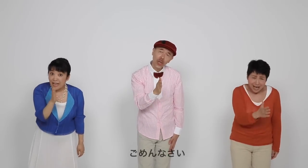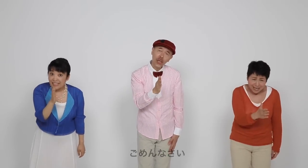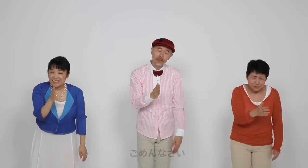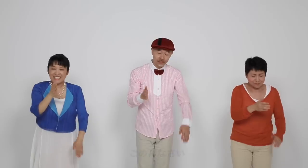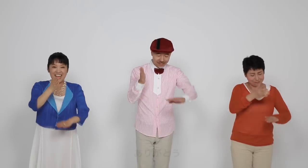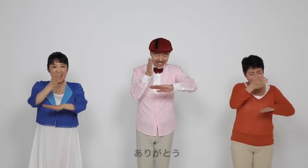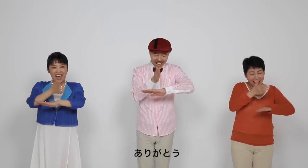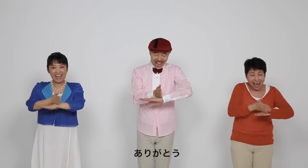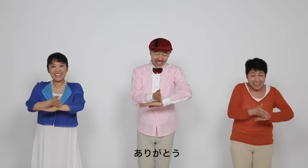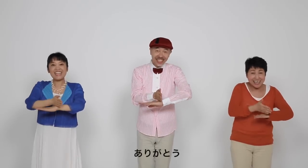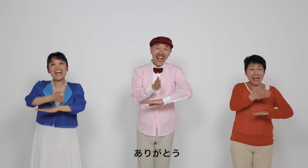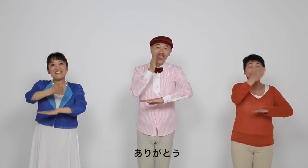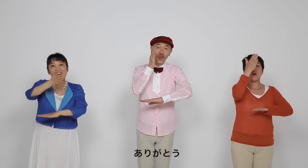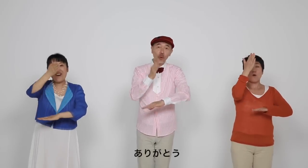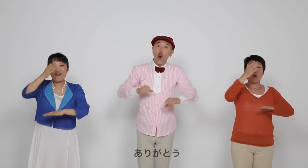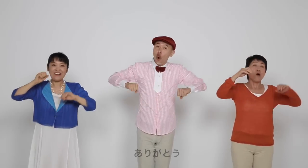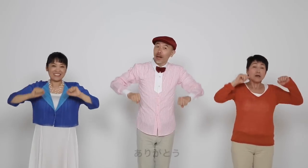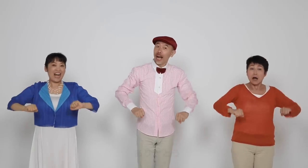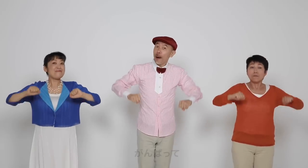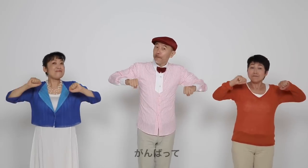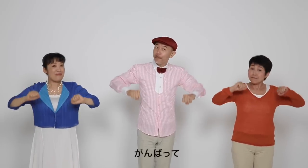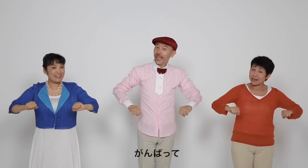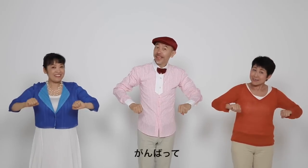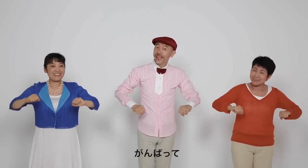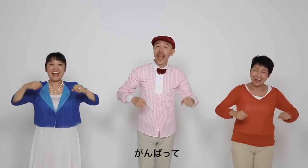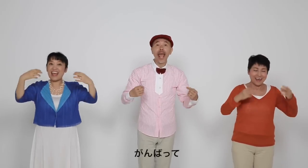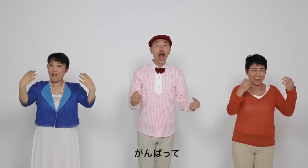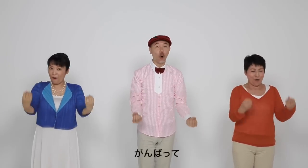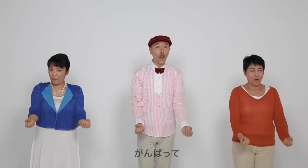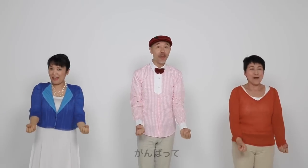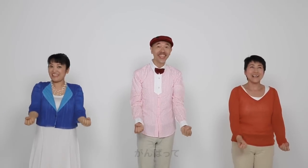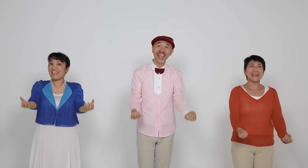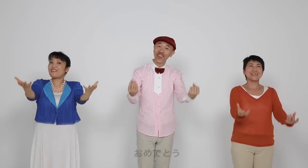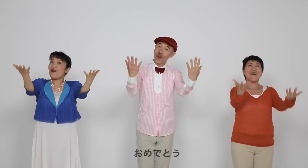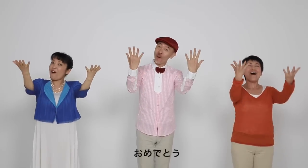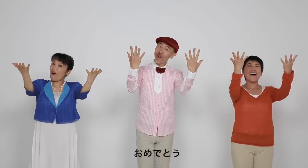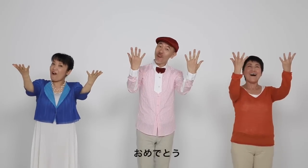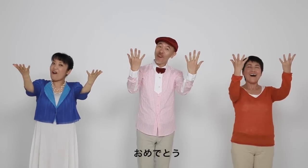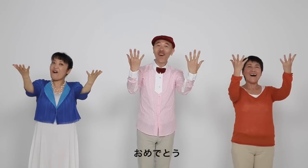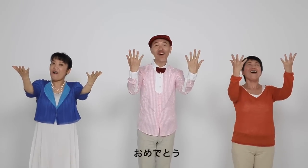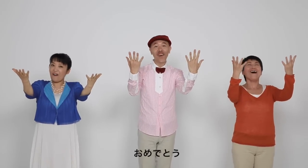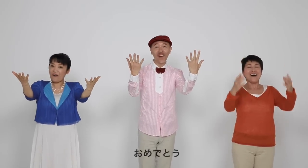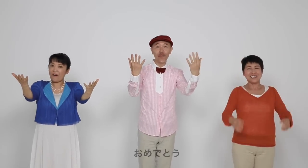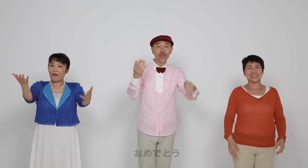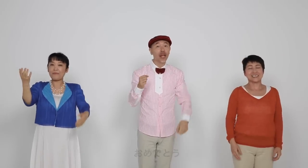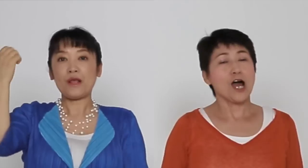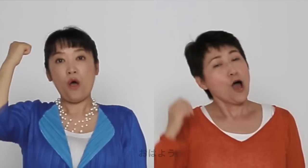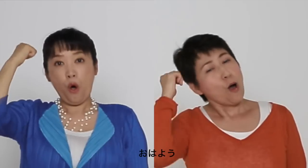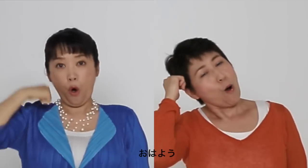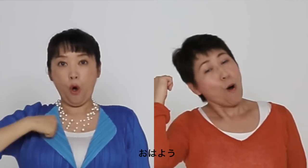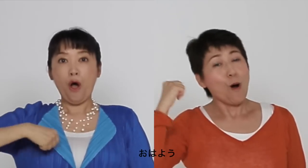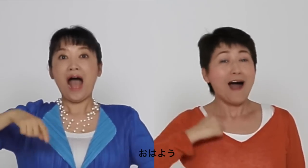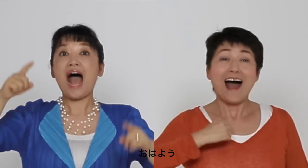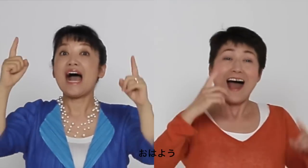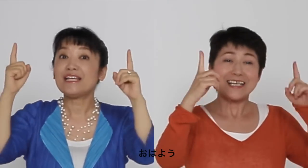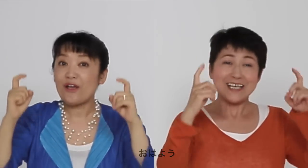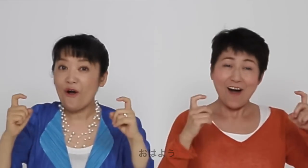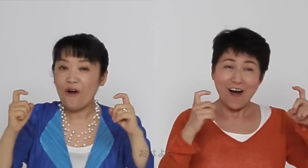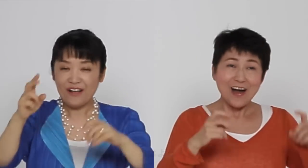い、ありがとう、頑張っておめでとう。おはよう、